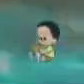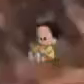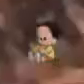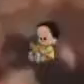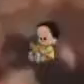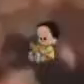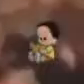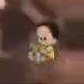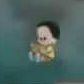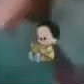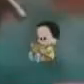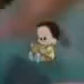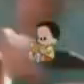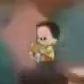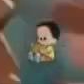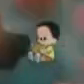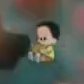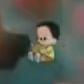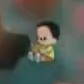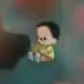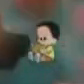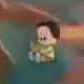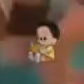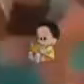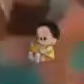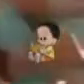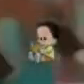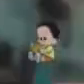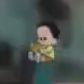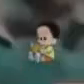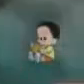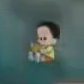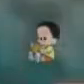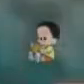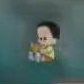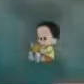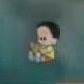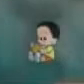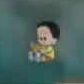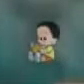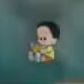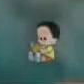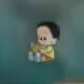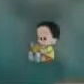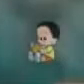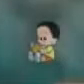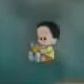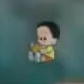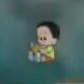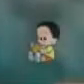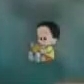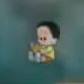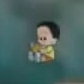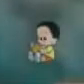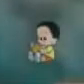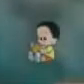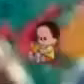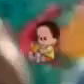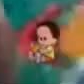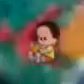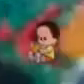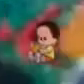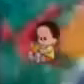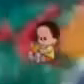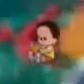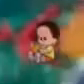cubos, e do lado de fora, ele se remonta. Por trás da cerca, ele observa triste